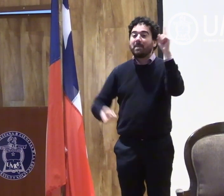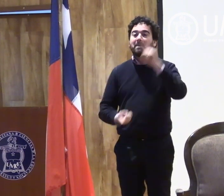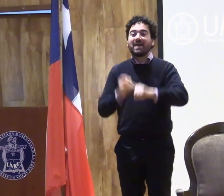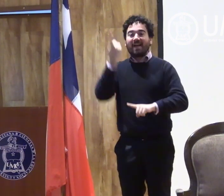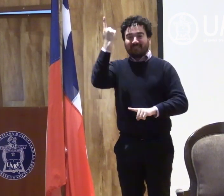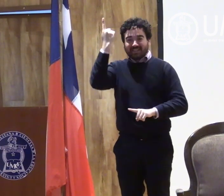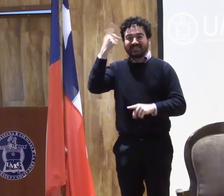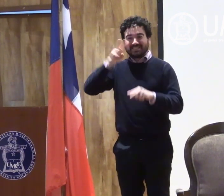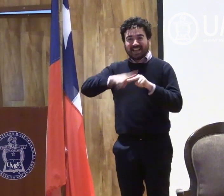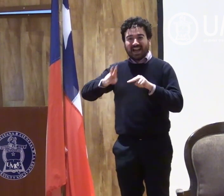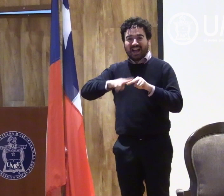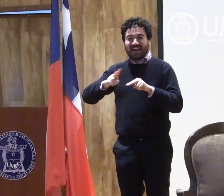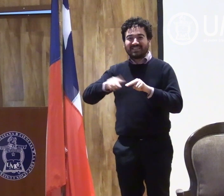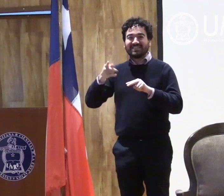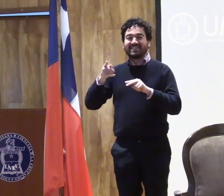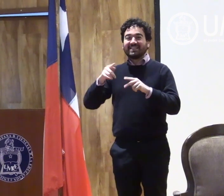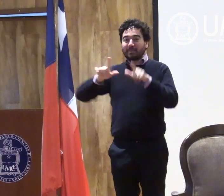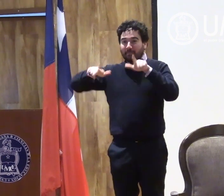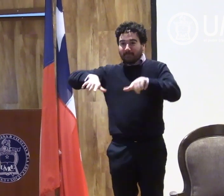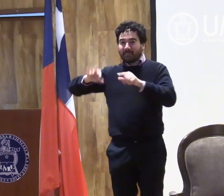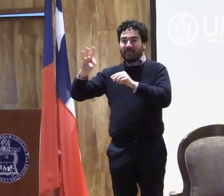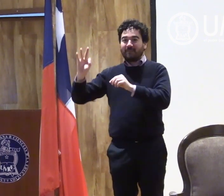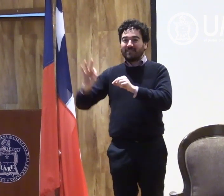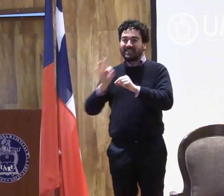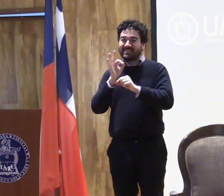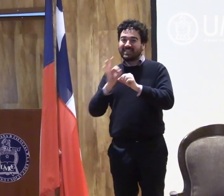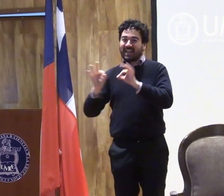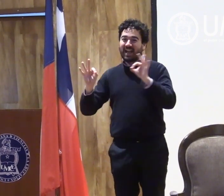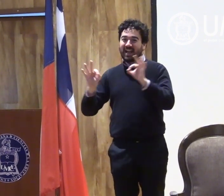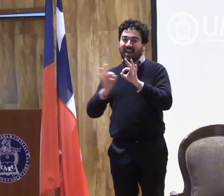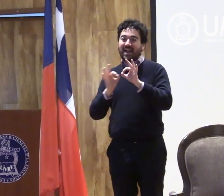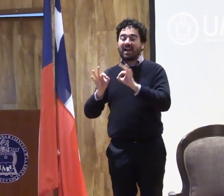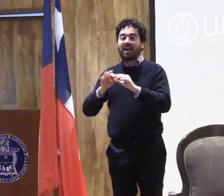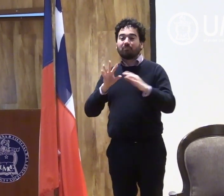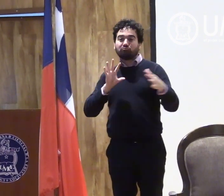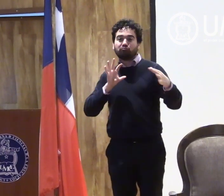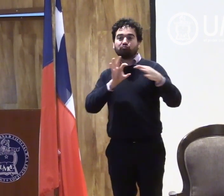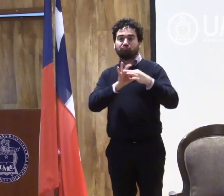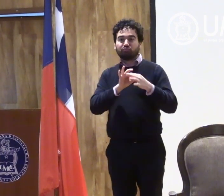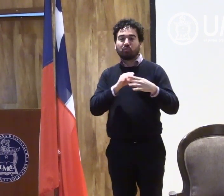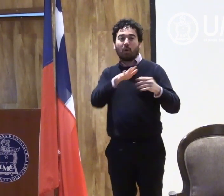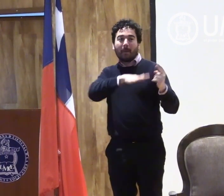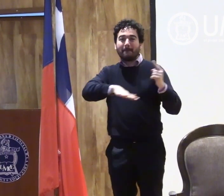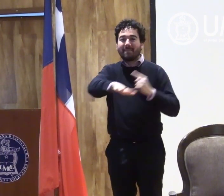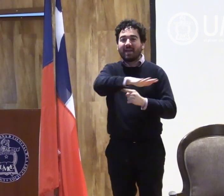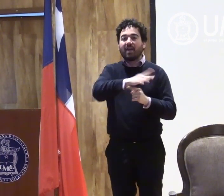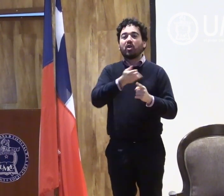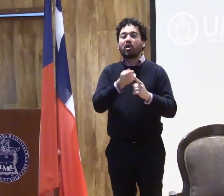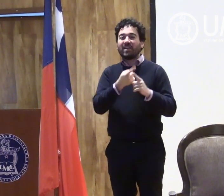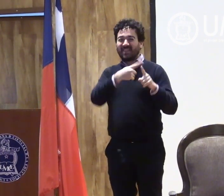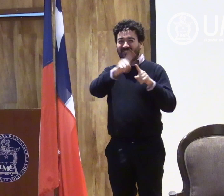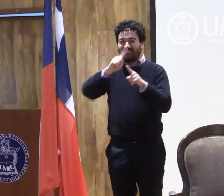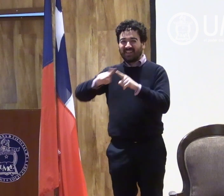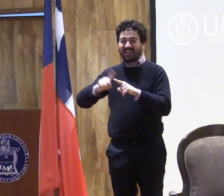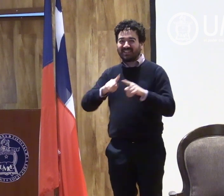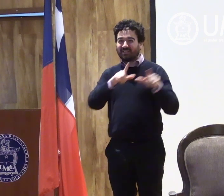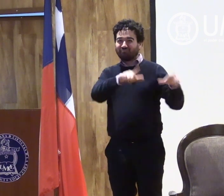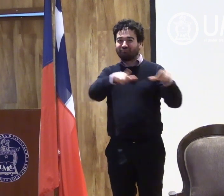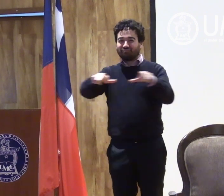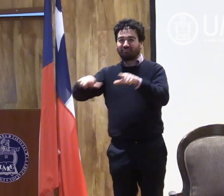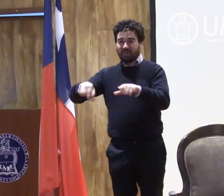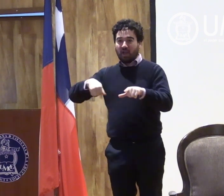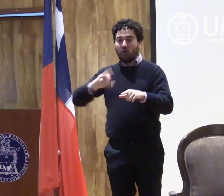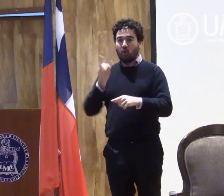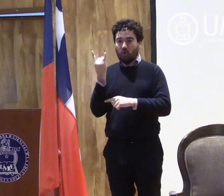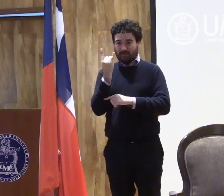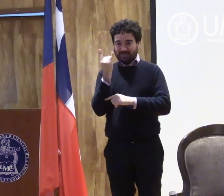Física, vinculación con el medio y distintas unidades de nuestra universidad. Queremos dar la palabra hoy